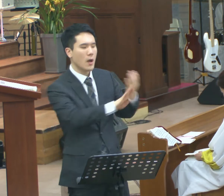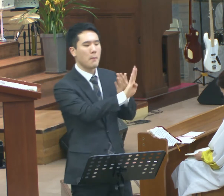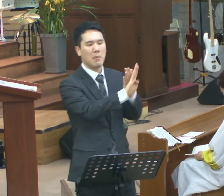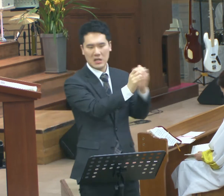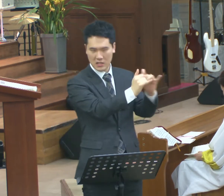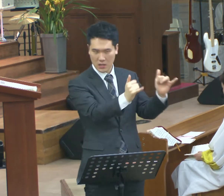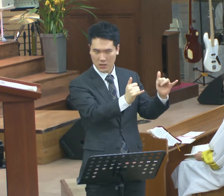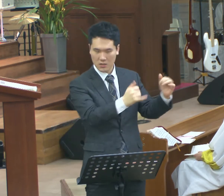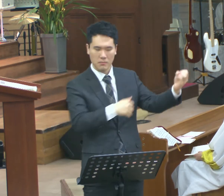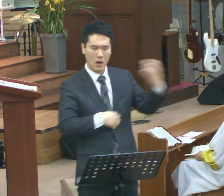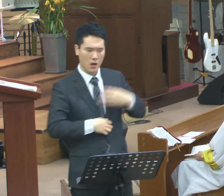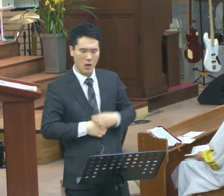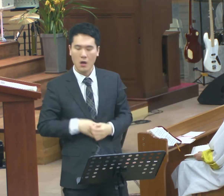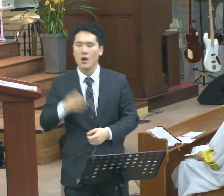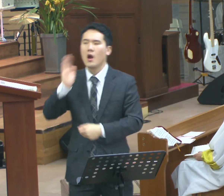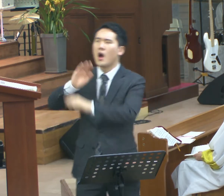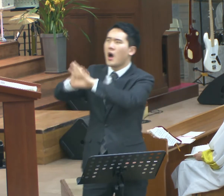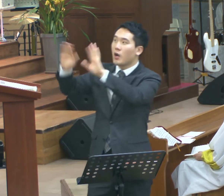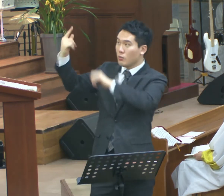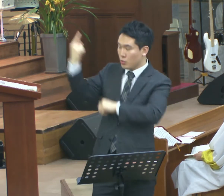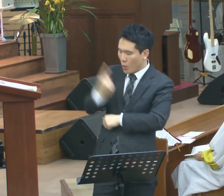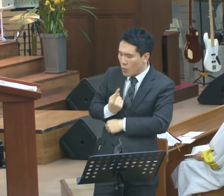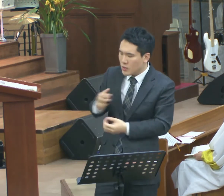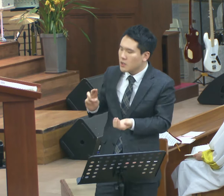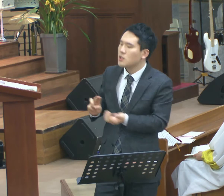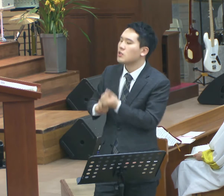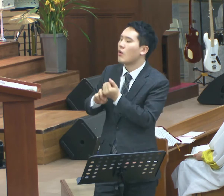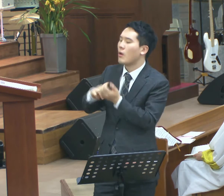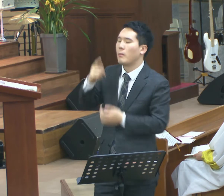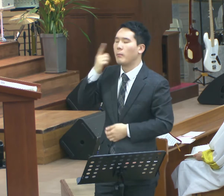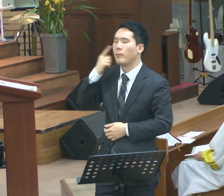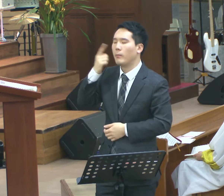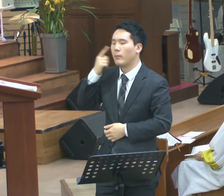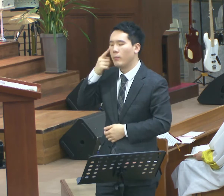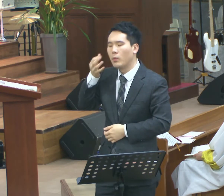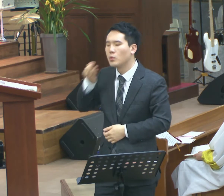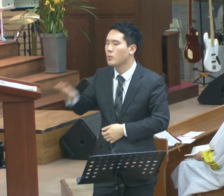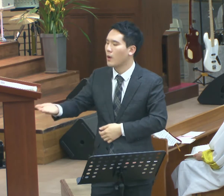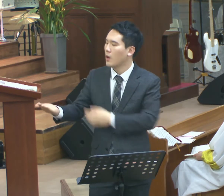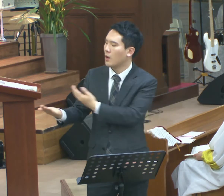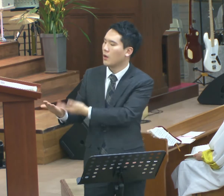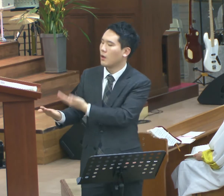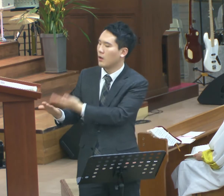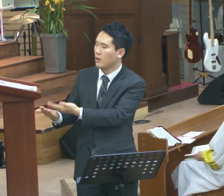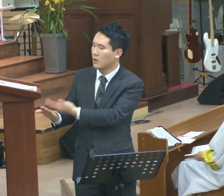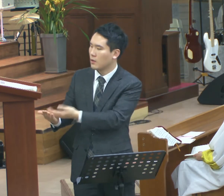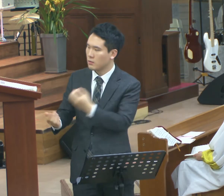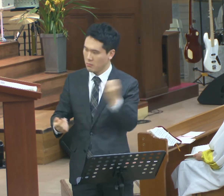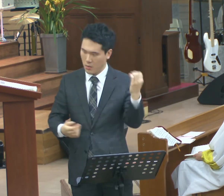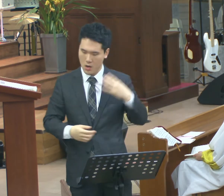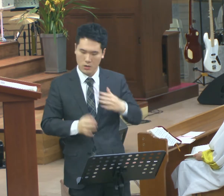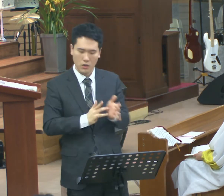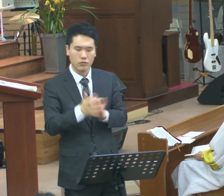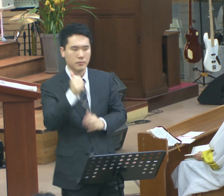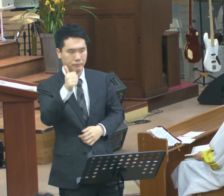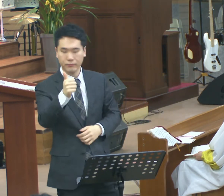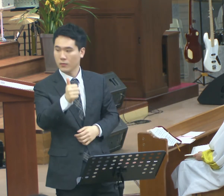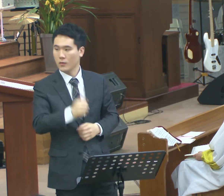표적을 보여주십시오. 그때 예수님의 반응이 마가복음 8장 12절이에요. 앞에 보시고 읽겠습니다.